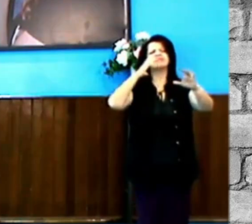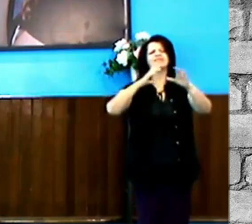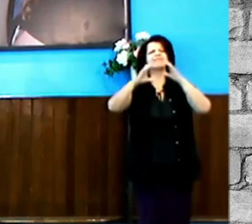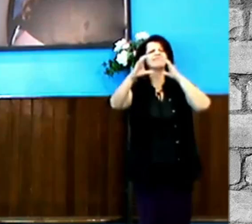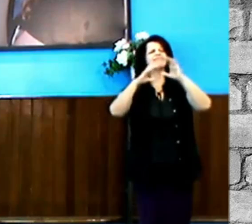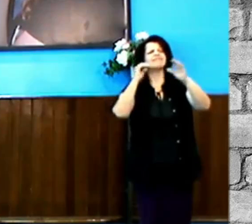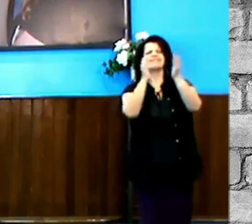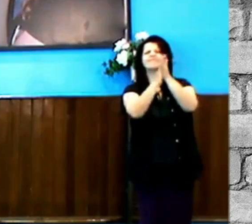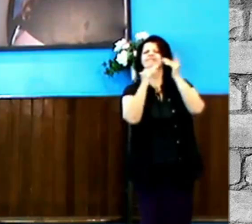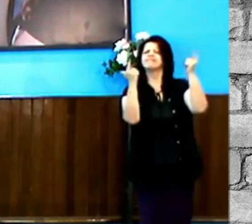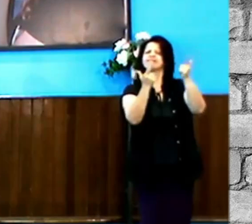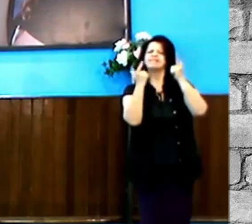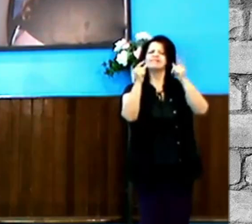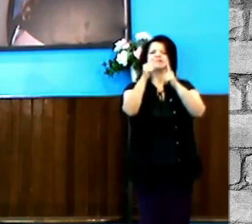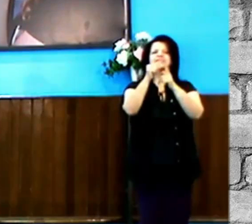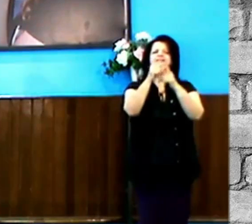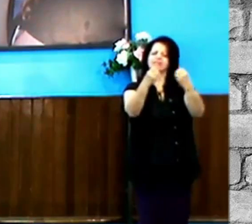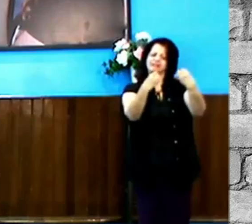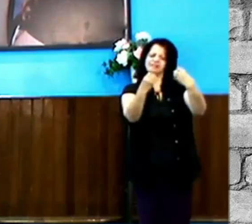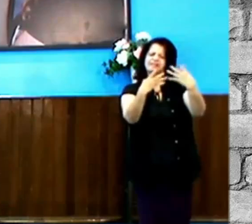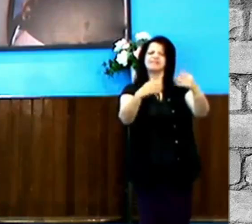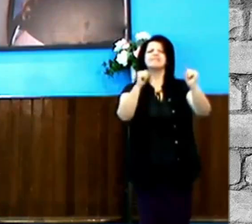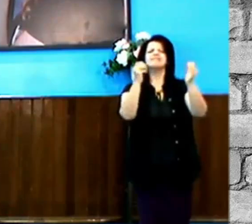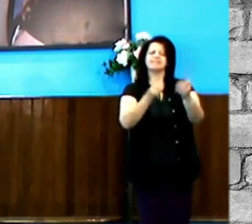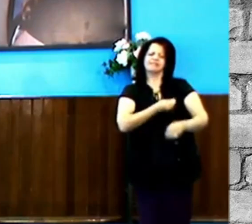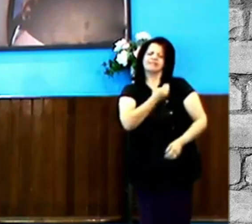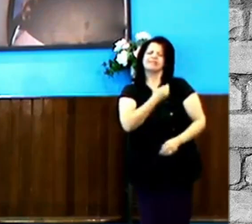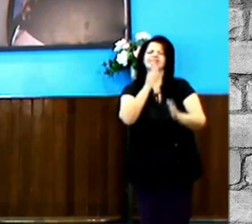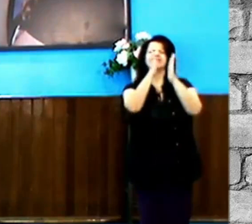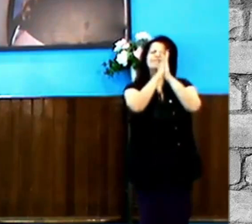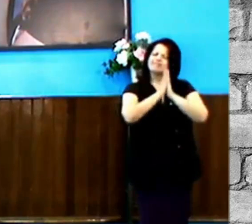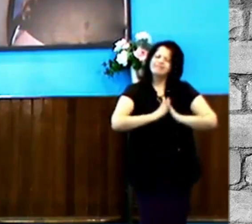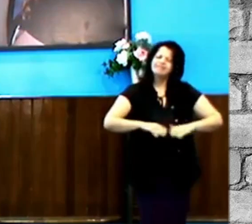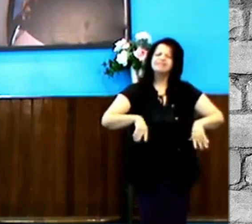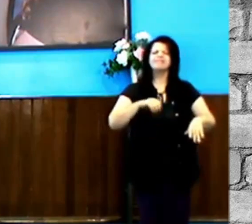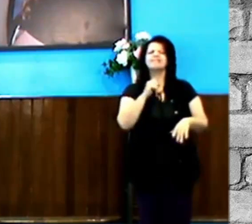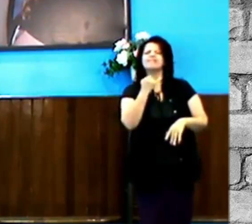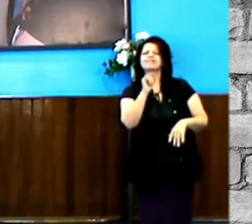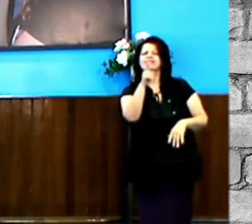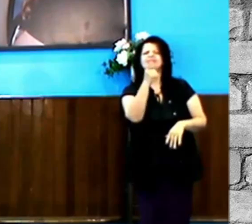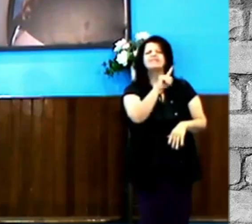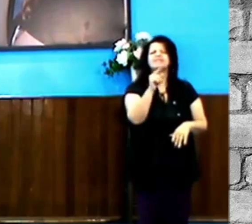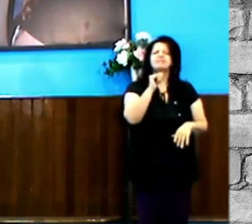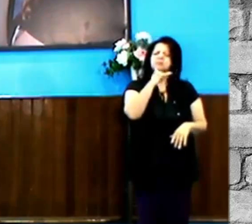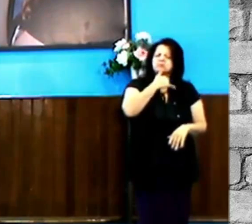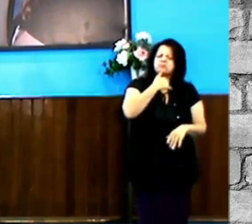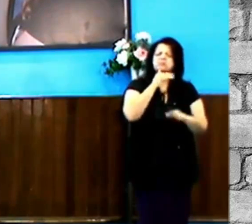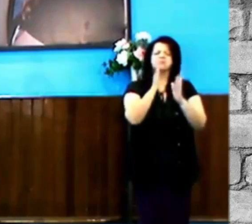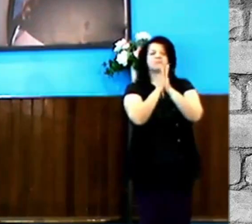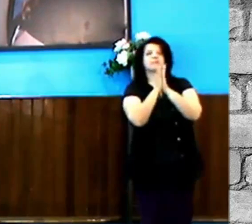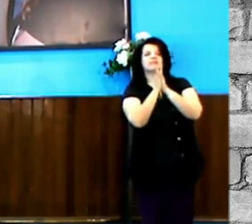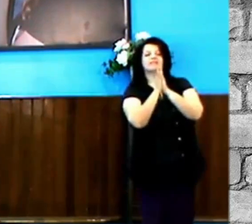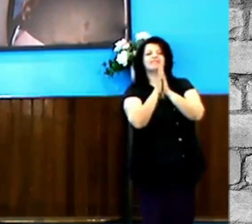também nos ensina a vivermos dessa forma, adorando a Deus. Aliás, a Bíblia diz, está alguém triste? Faça oração. Está